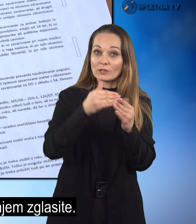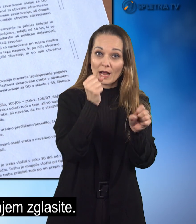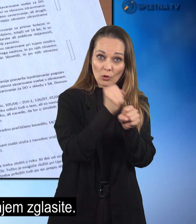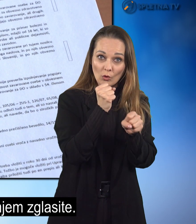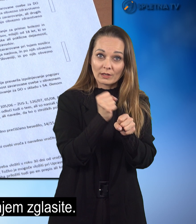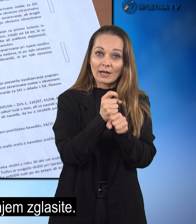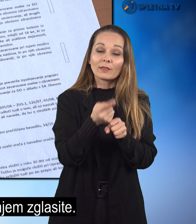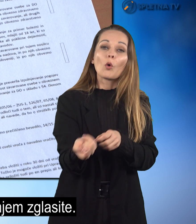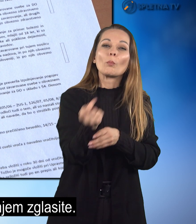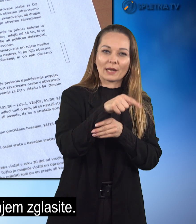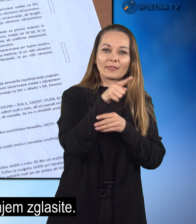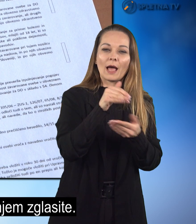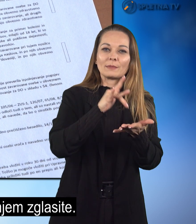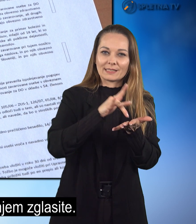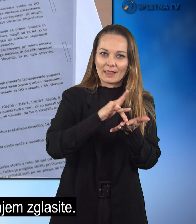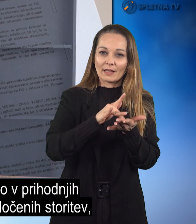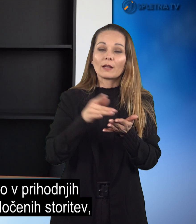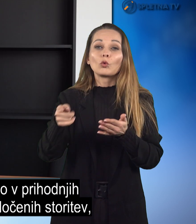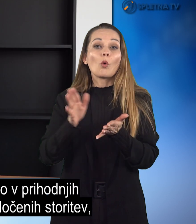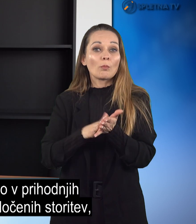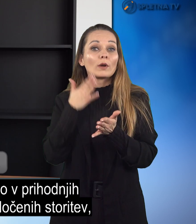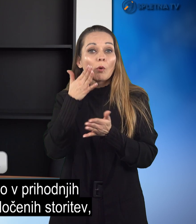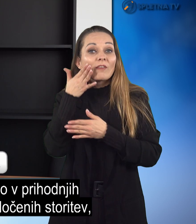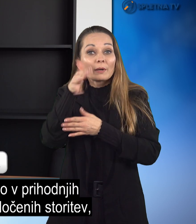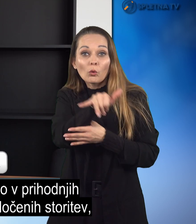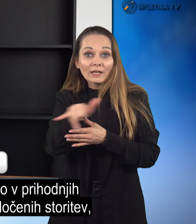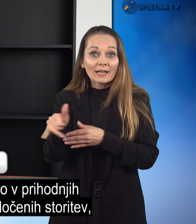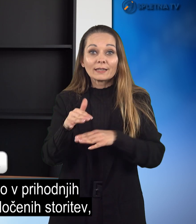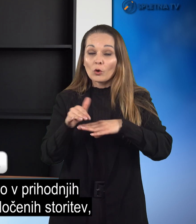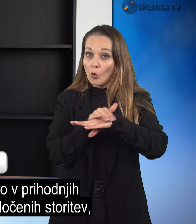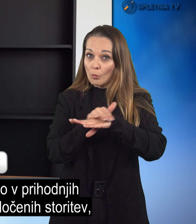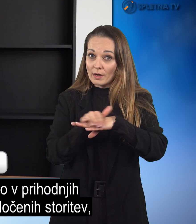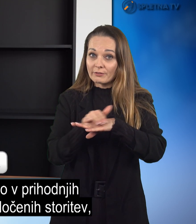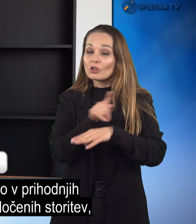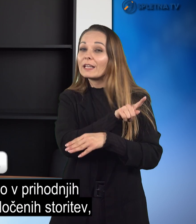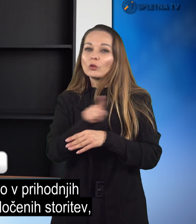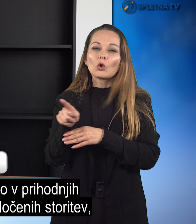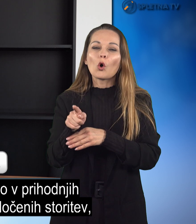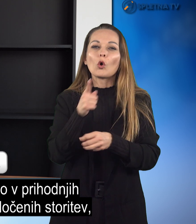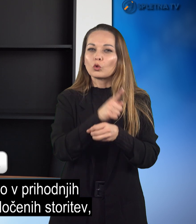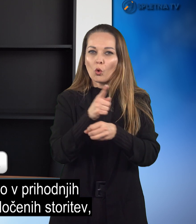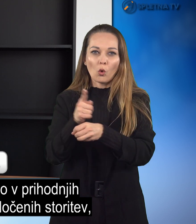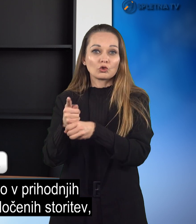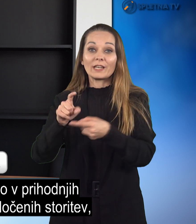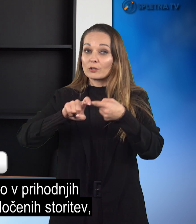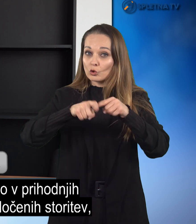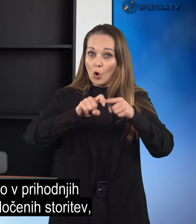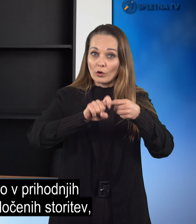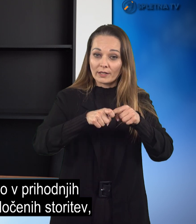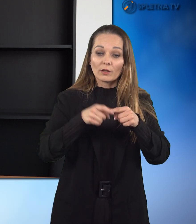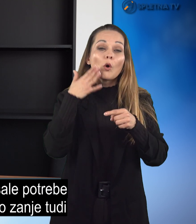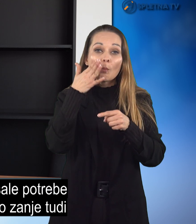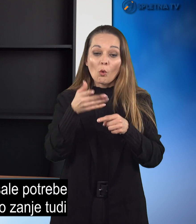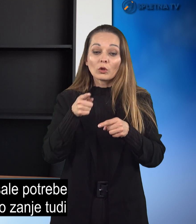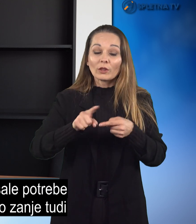delo to ureja, ko se pri njem zglasite. To pomeni, da bomo v prihodnjih letih upravičeni do določenih